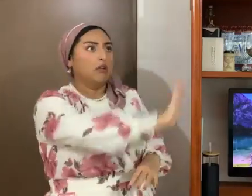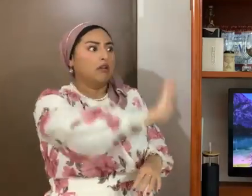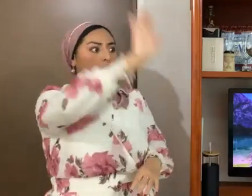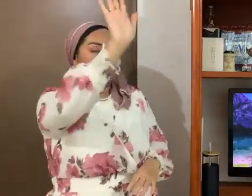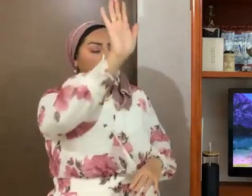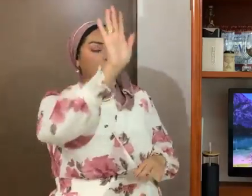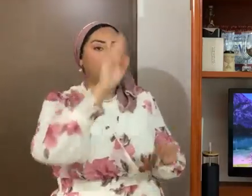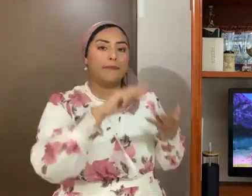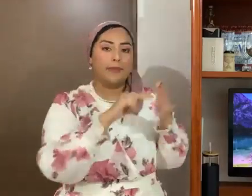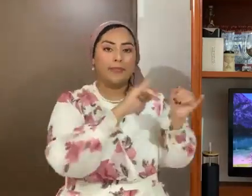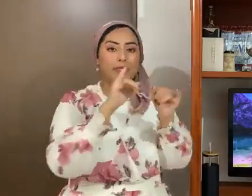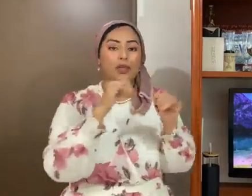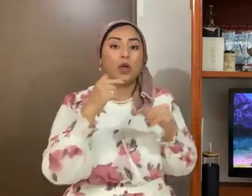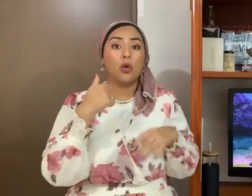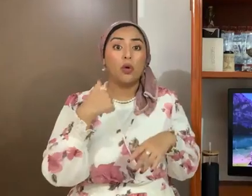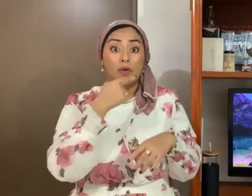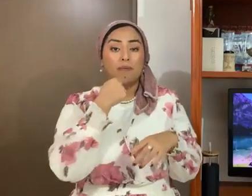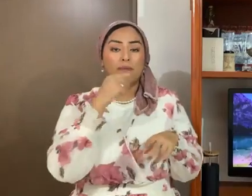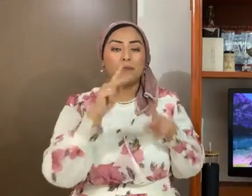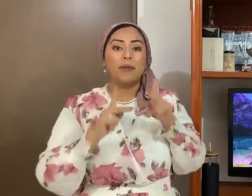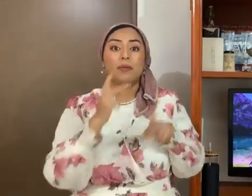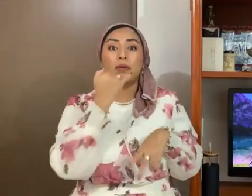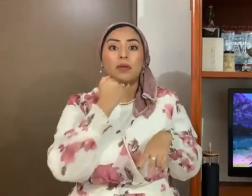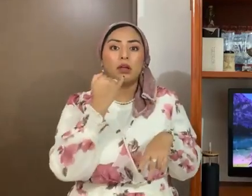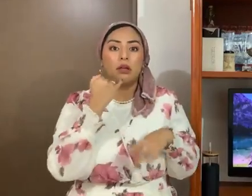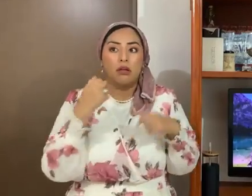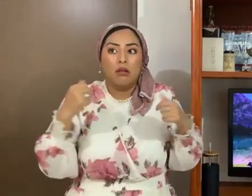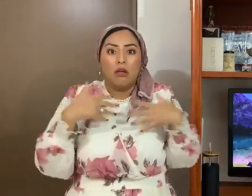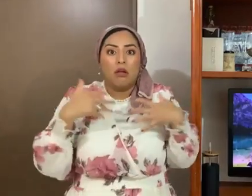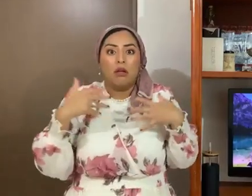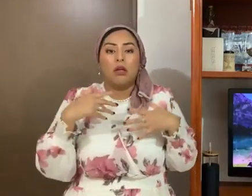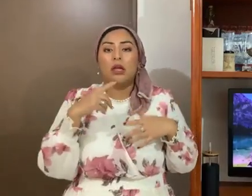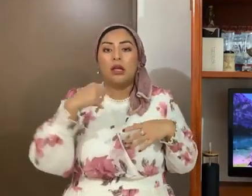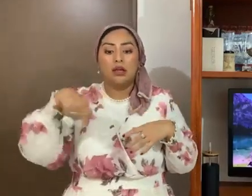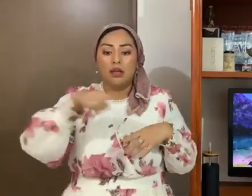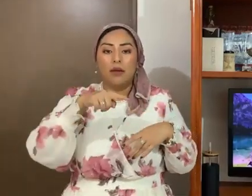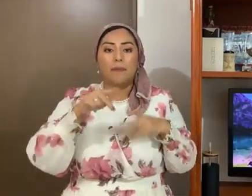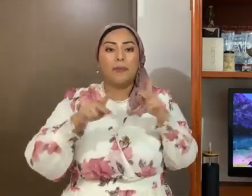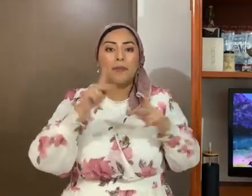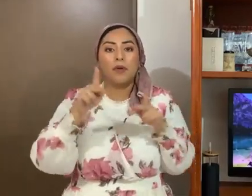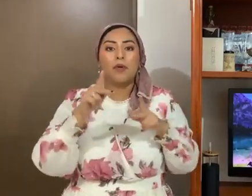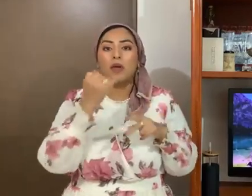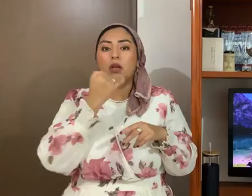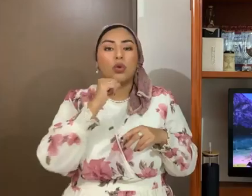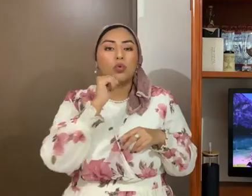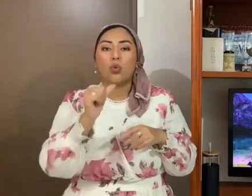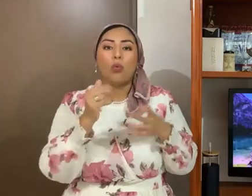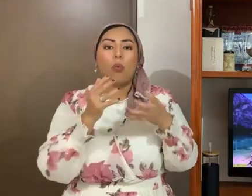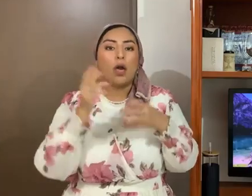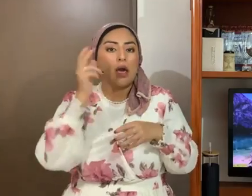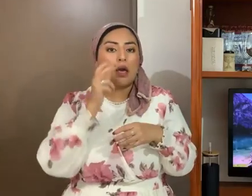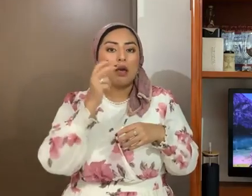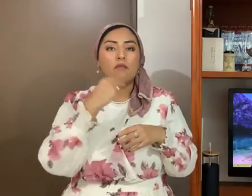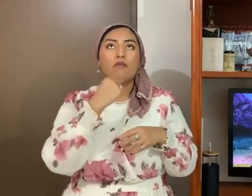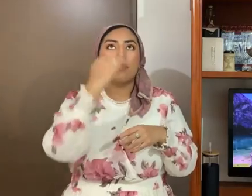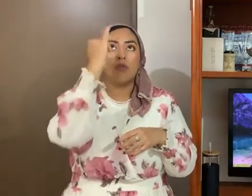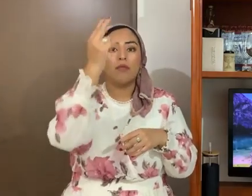a escuchar. Nosotros oiremos. El pueblo de Israel no quiso escuchar la voz de